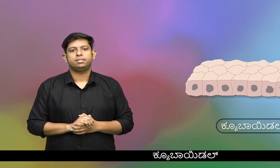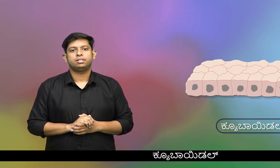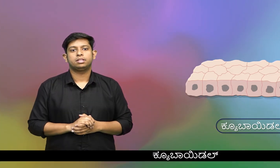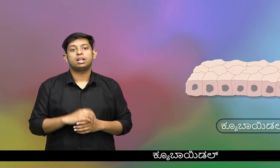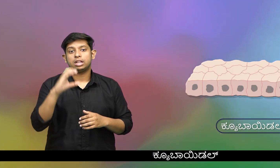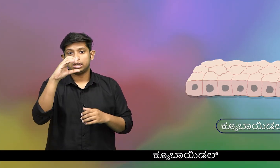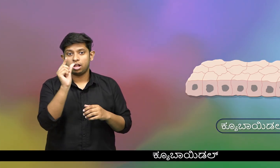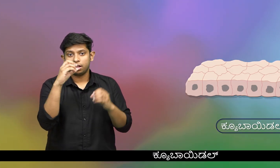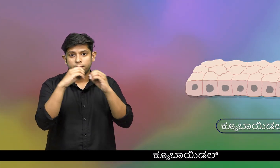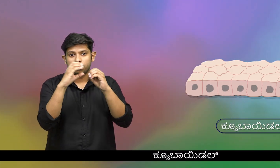ಕ್ಯೂಬಾಯ್ಡ್,